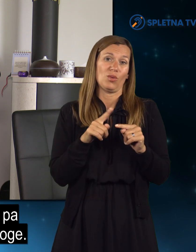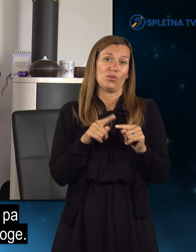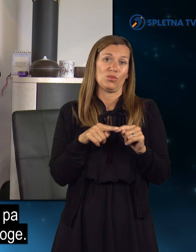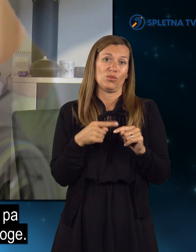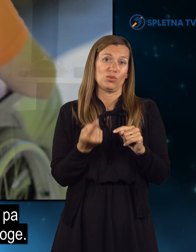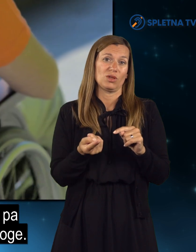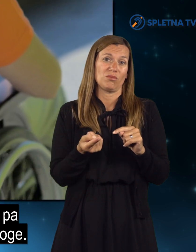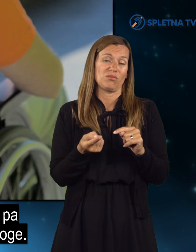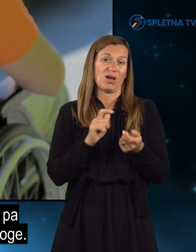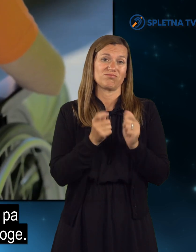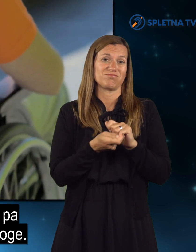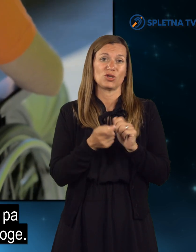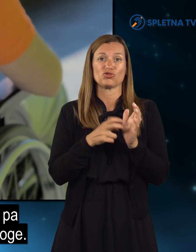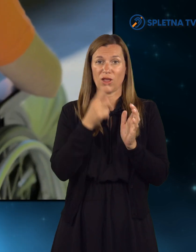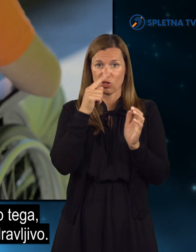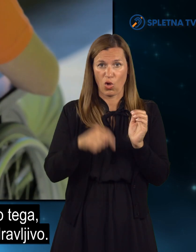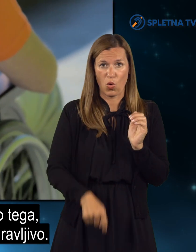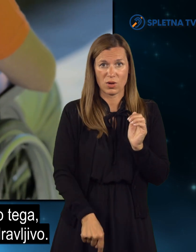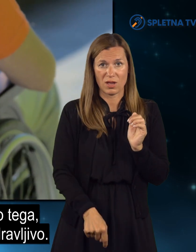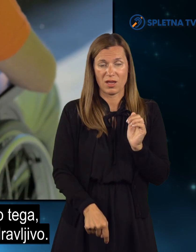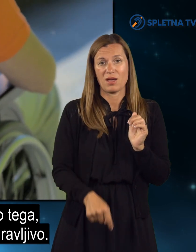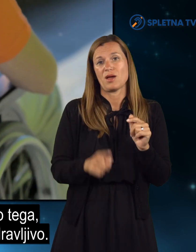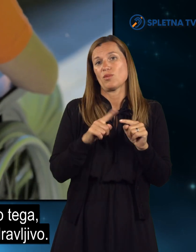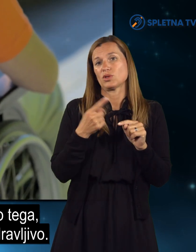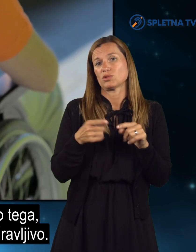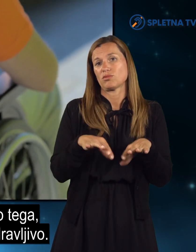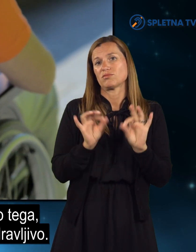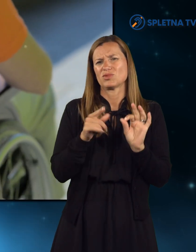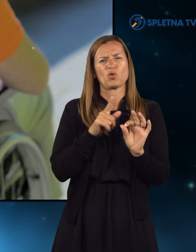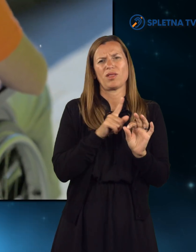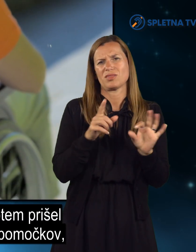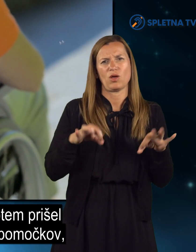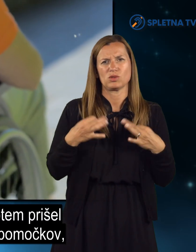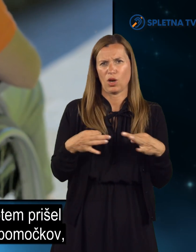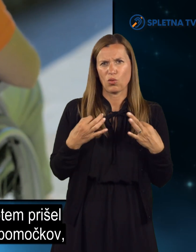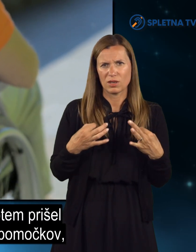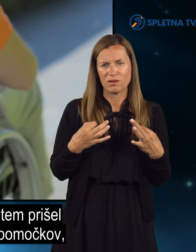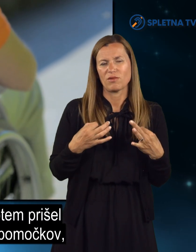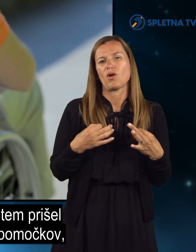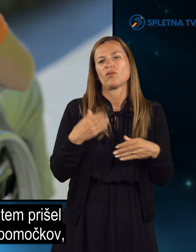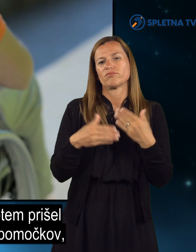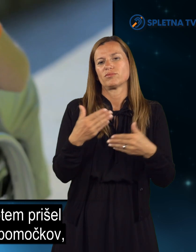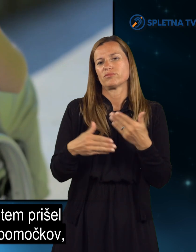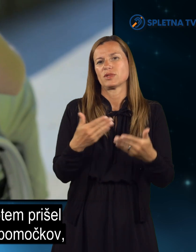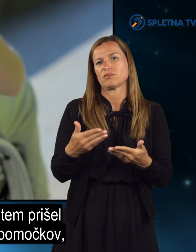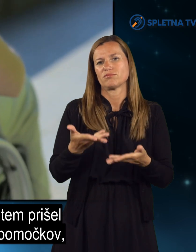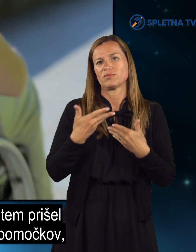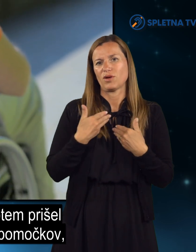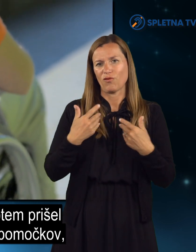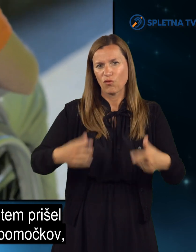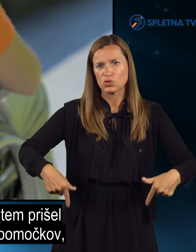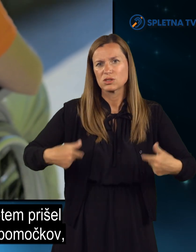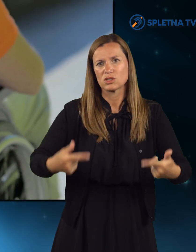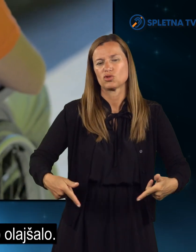začelo na noge. Sem pač prišla do tega, da je to neozdravljivo. Tako da sem potem prišel do vozička pa